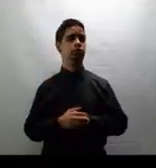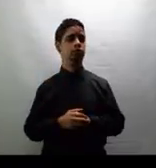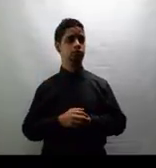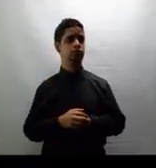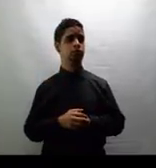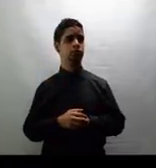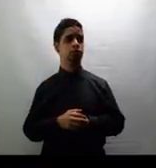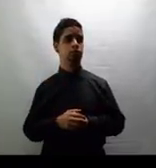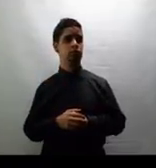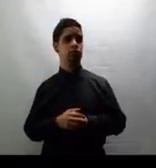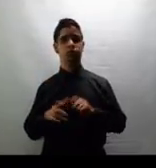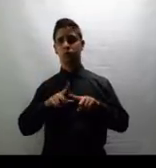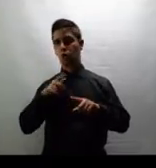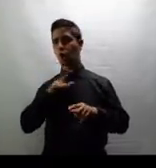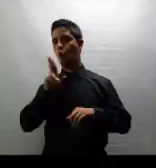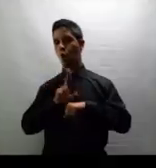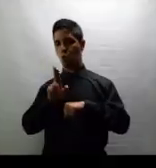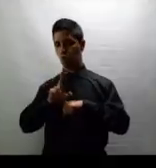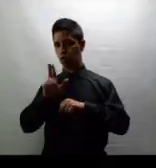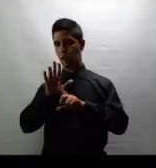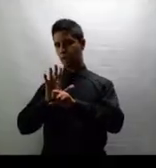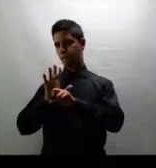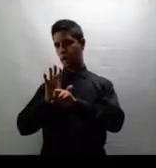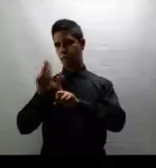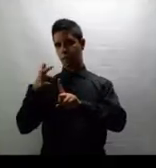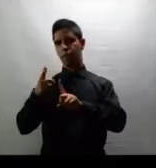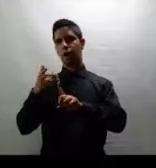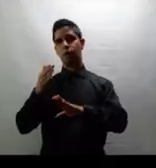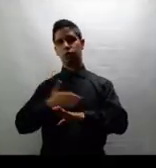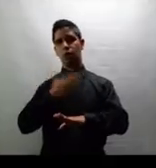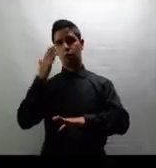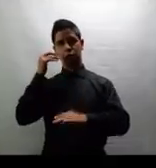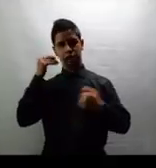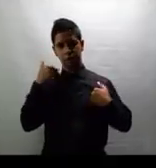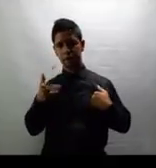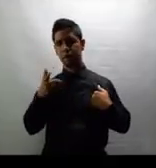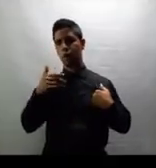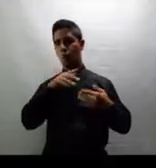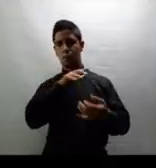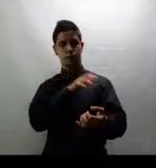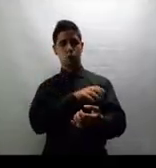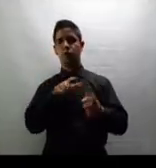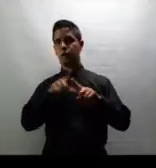de la canción precisamente porque saben que tiene un poder de convocatoria